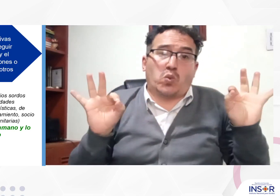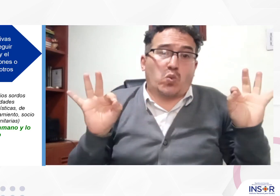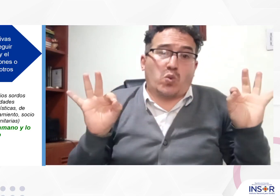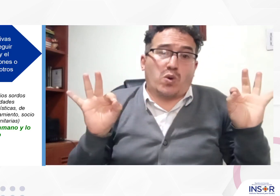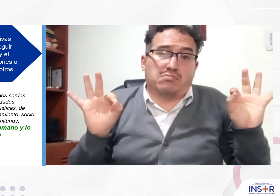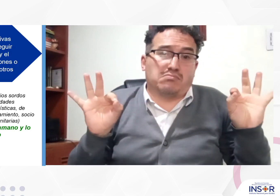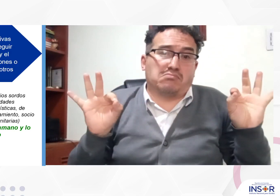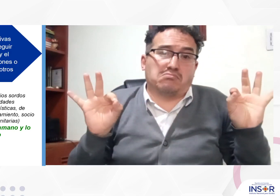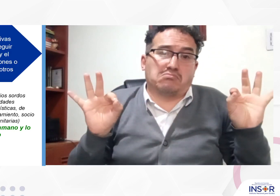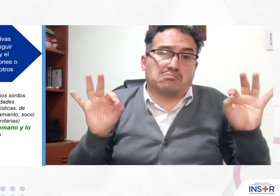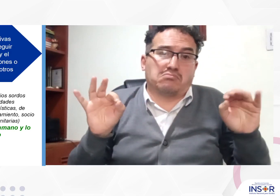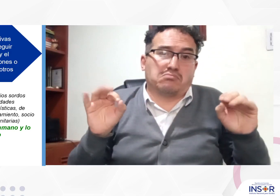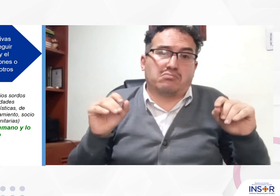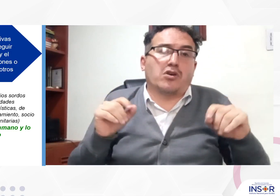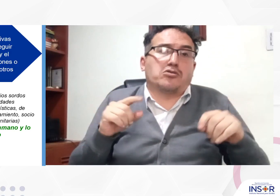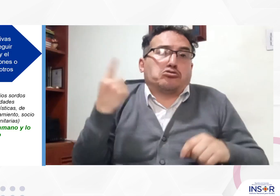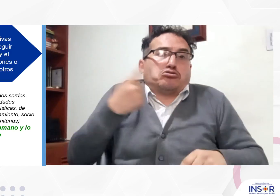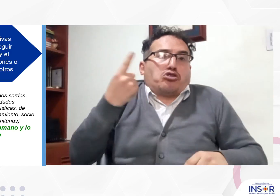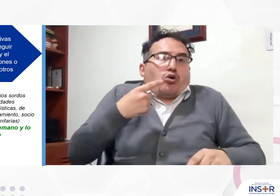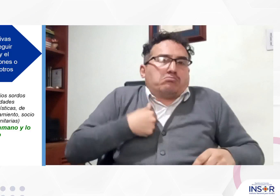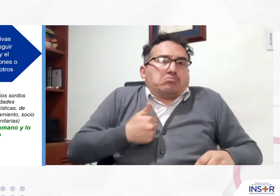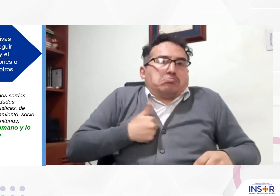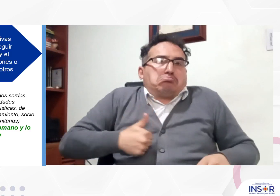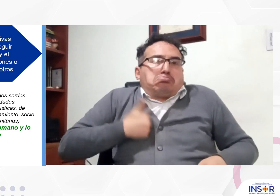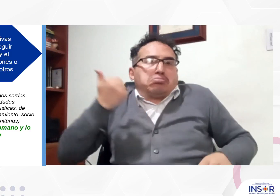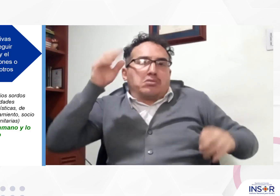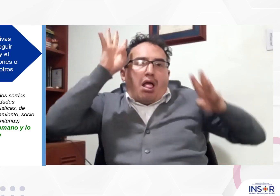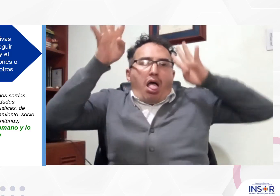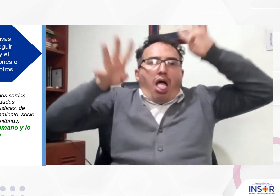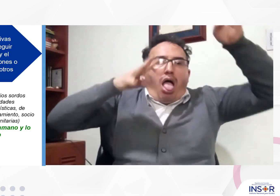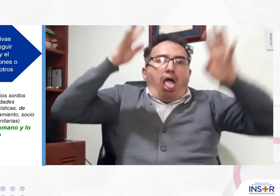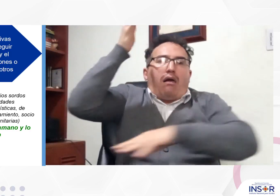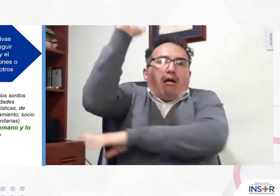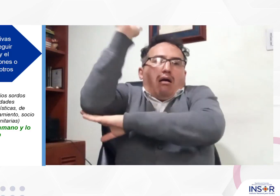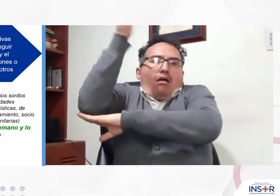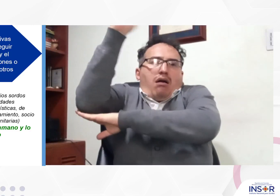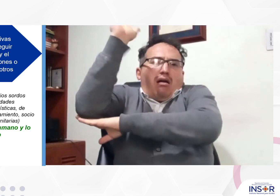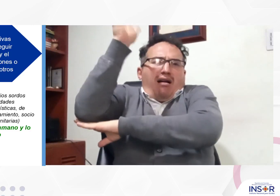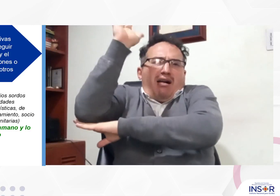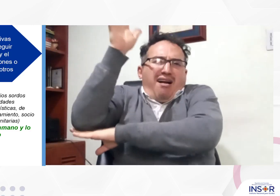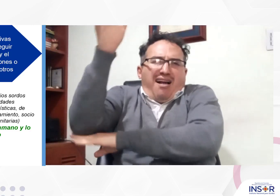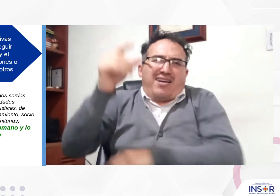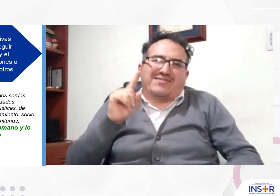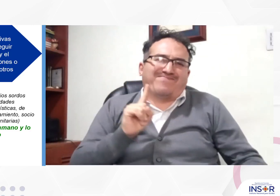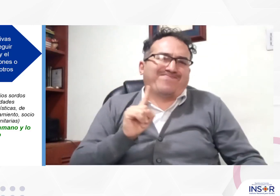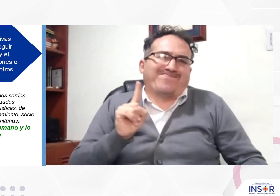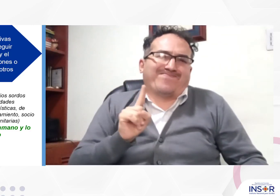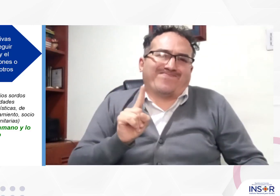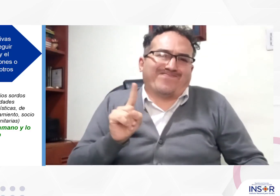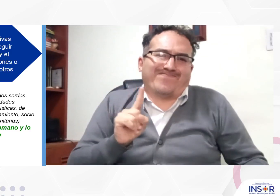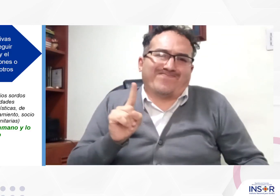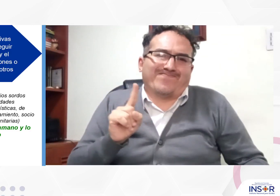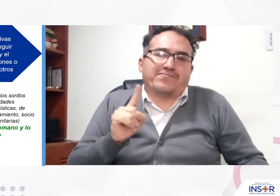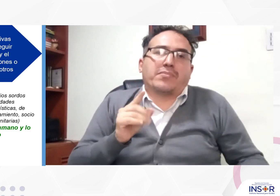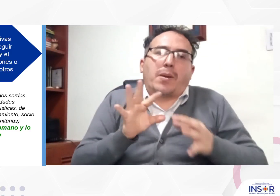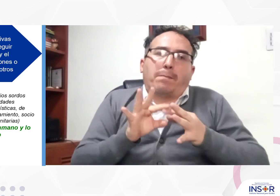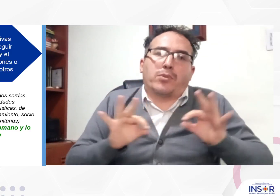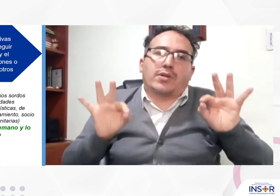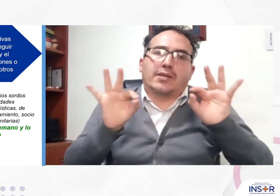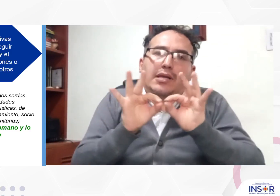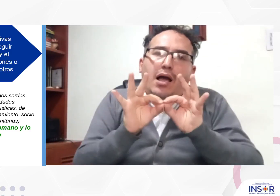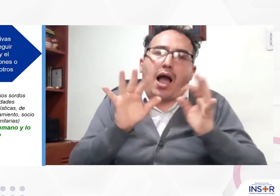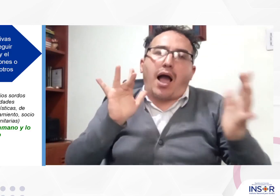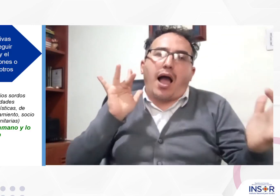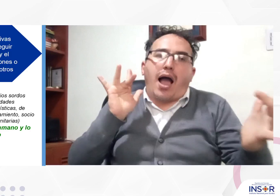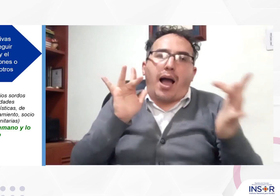sea decirlo de manera, pues en este caso señada, sino que pues implementemos ese ejercicio. No es hablar